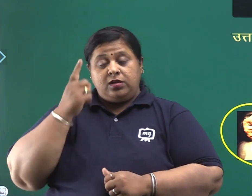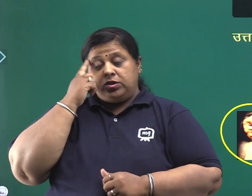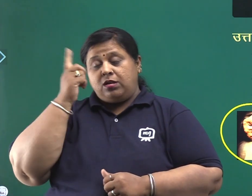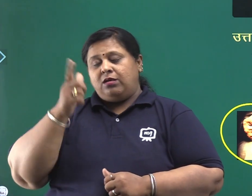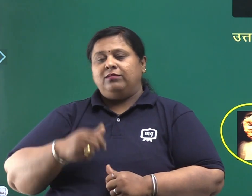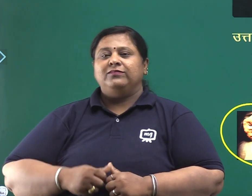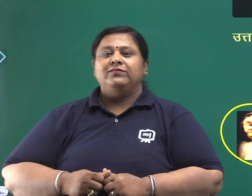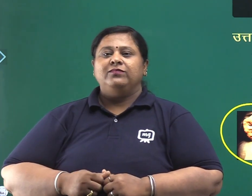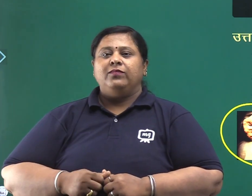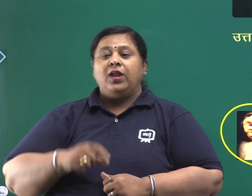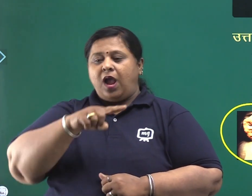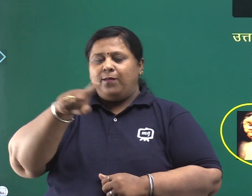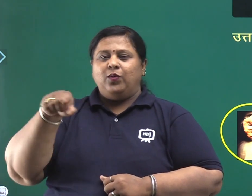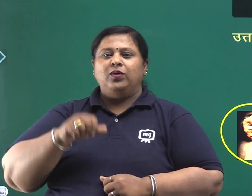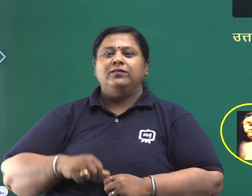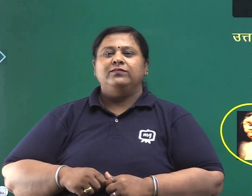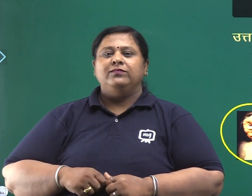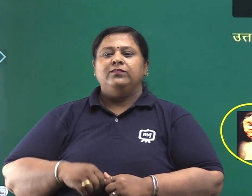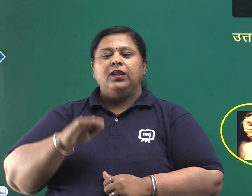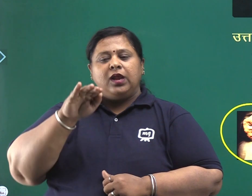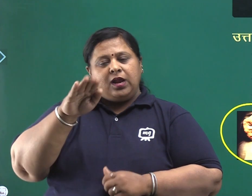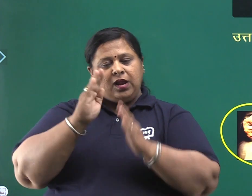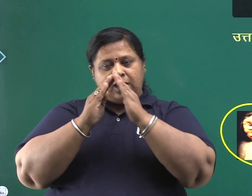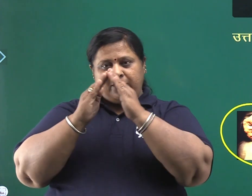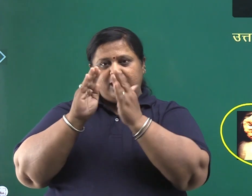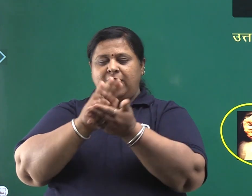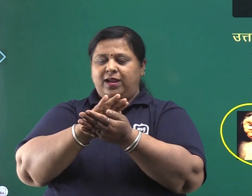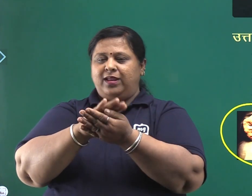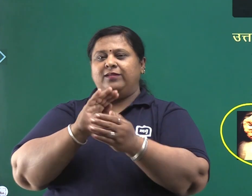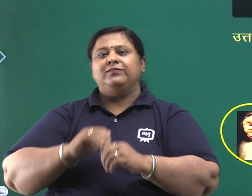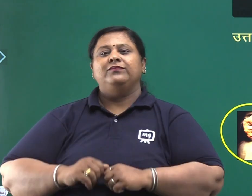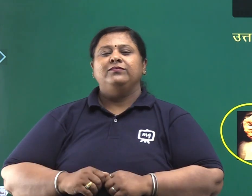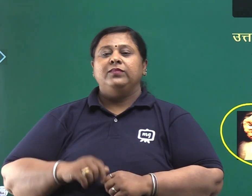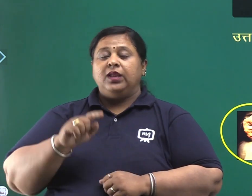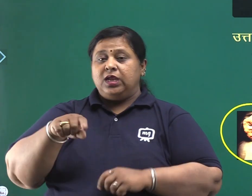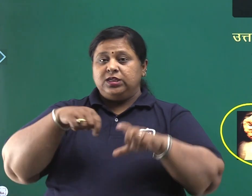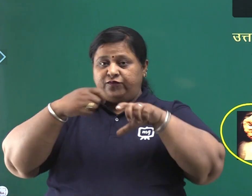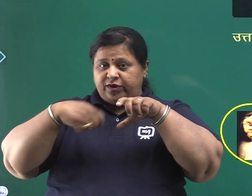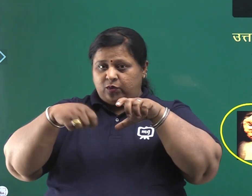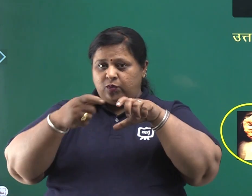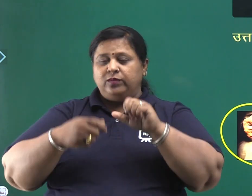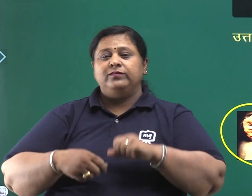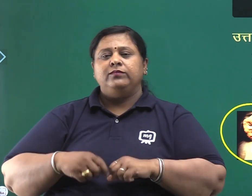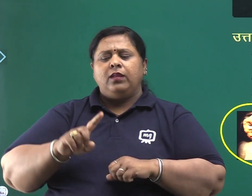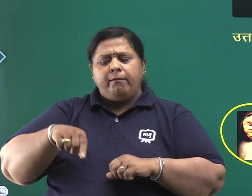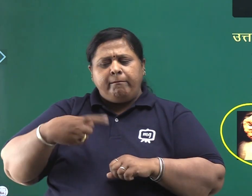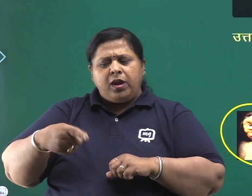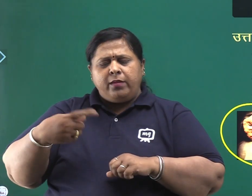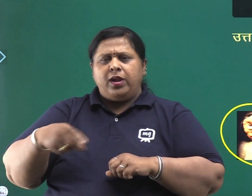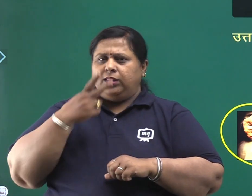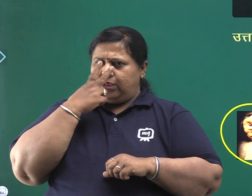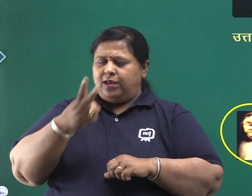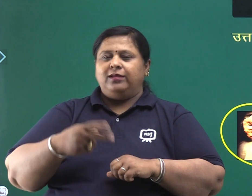जाना। आप लोग घर पर रहकर इस वीडियो को बार बार